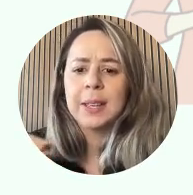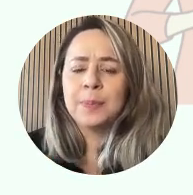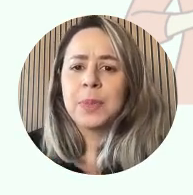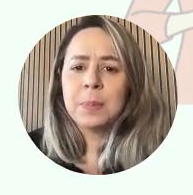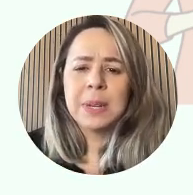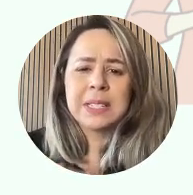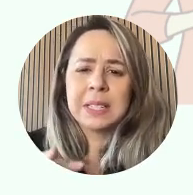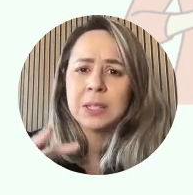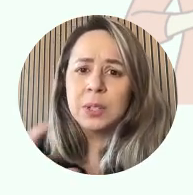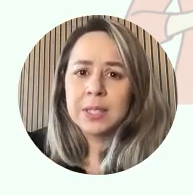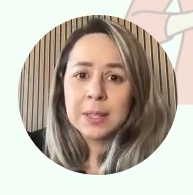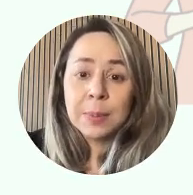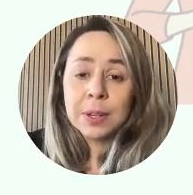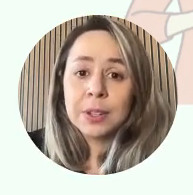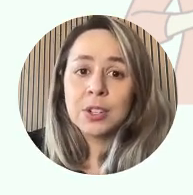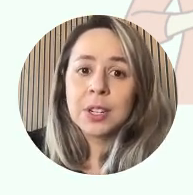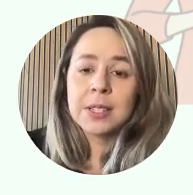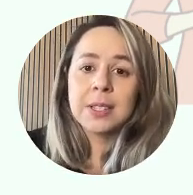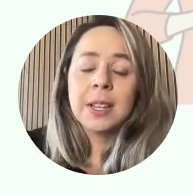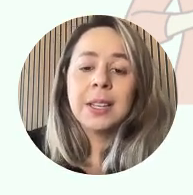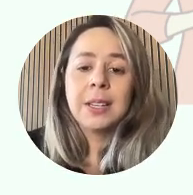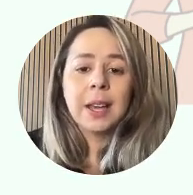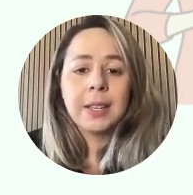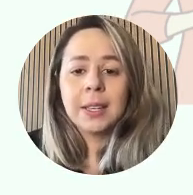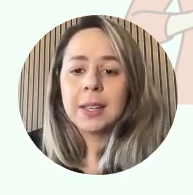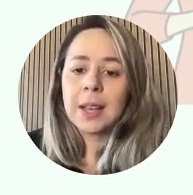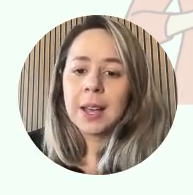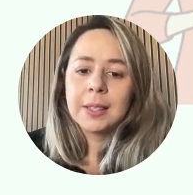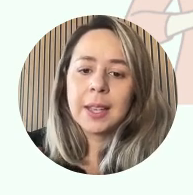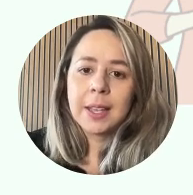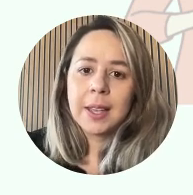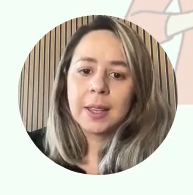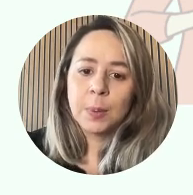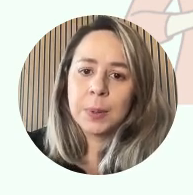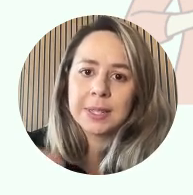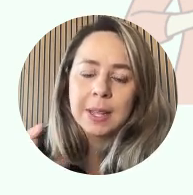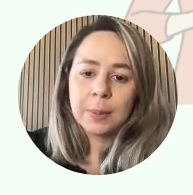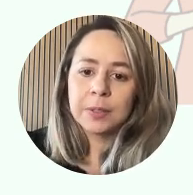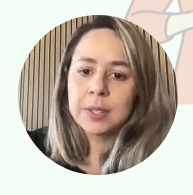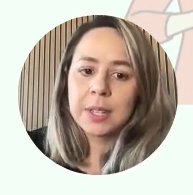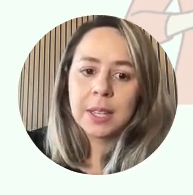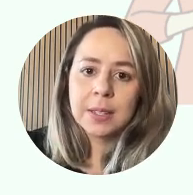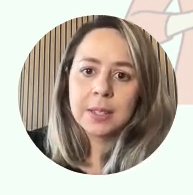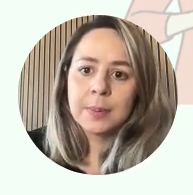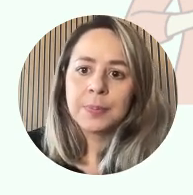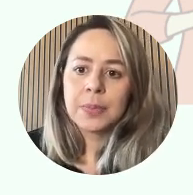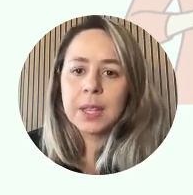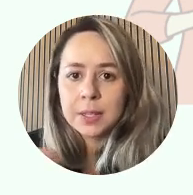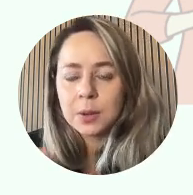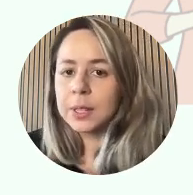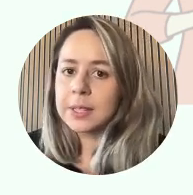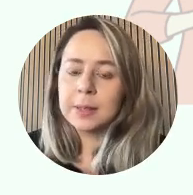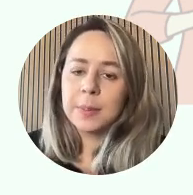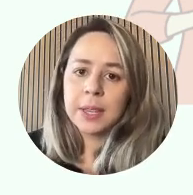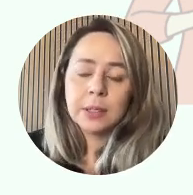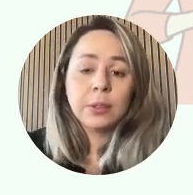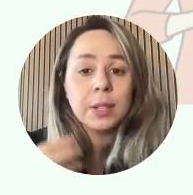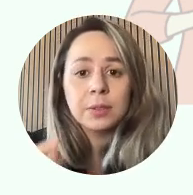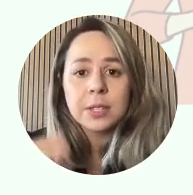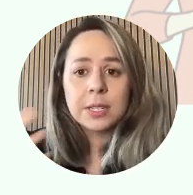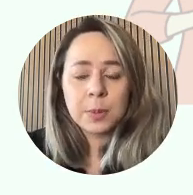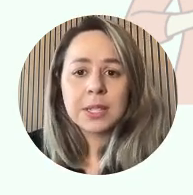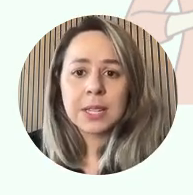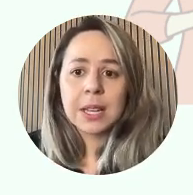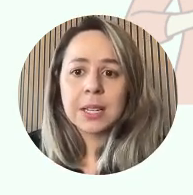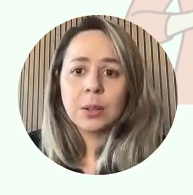infantil, né? Mais categorias semânticas. E aí, a ideia é eu passar para vocês esse conhecimento